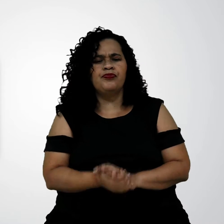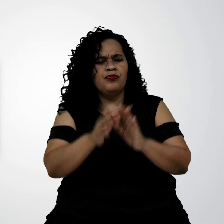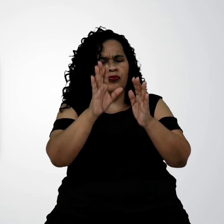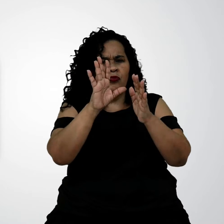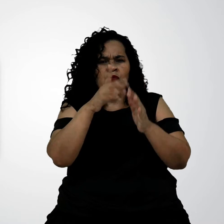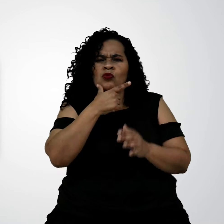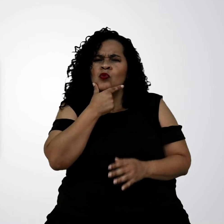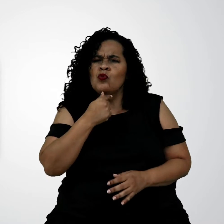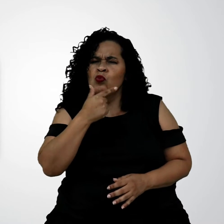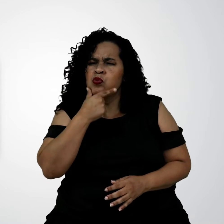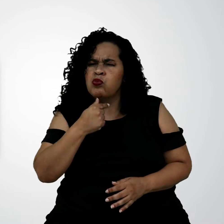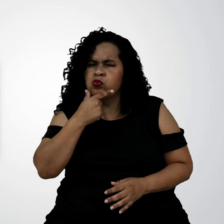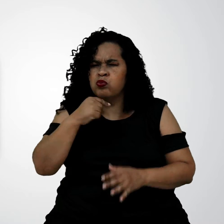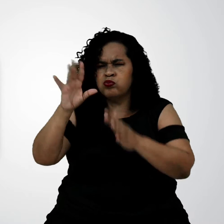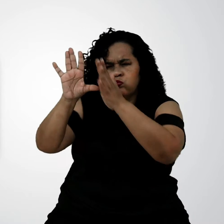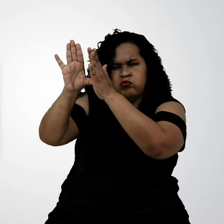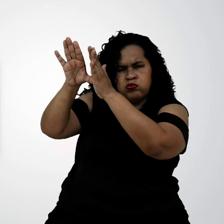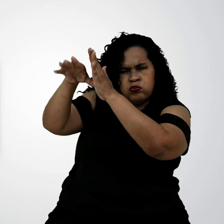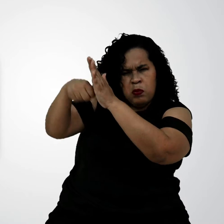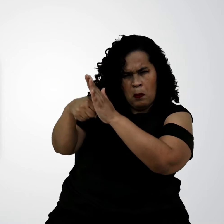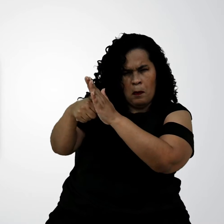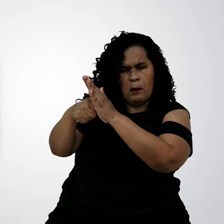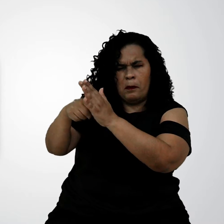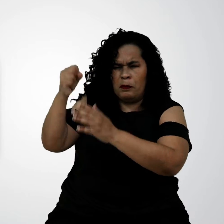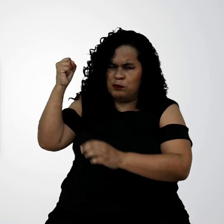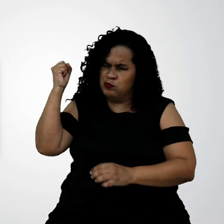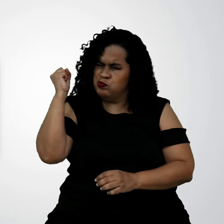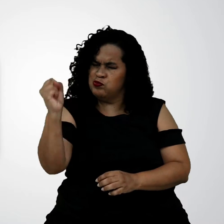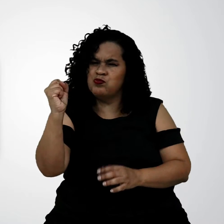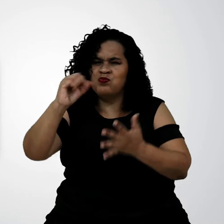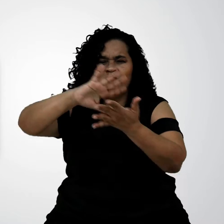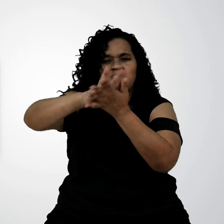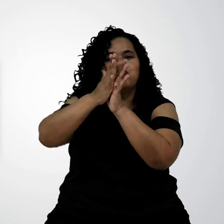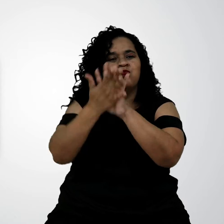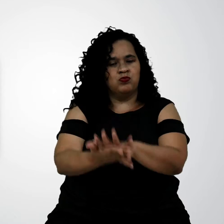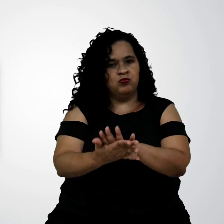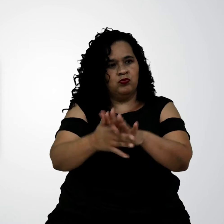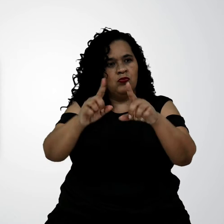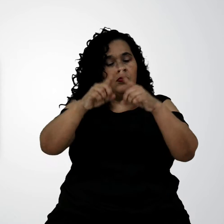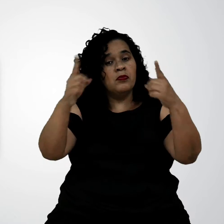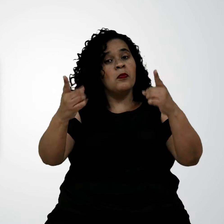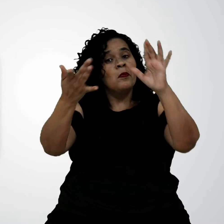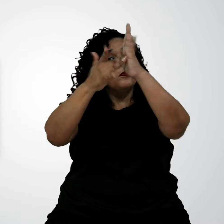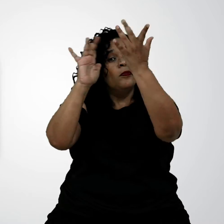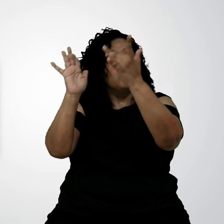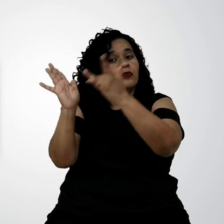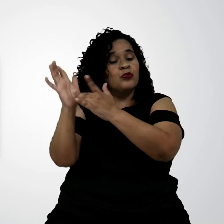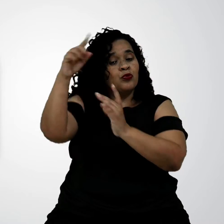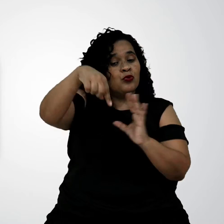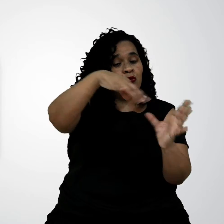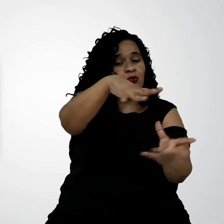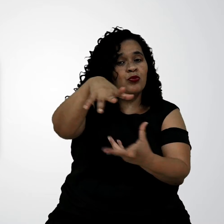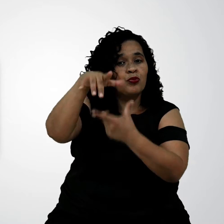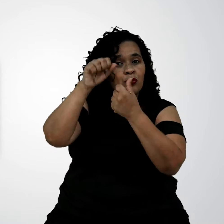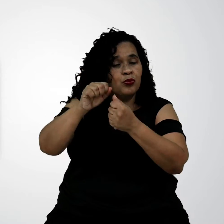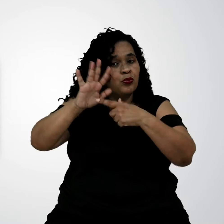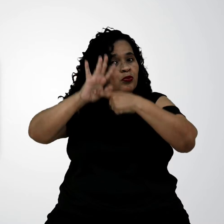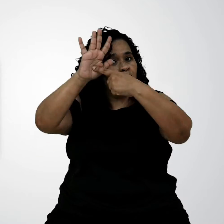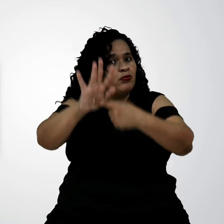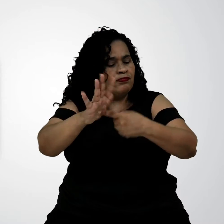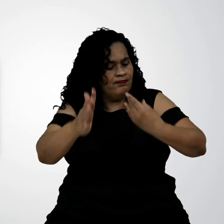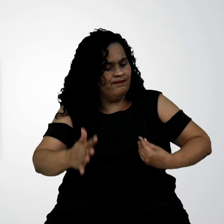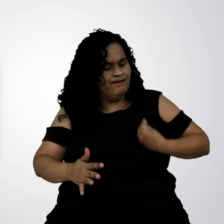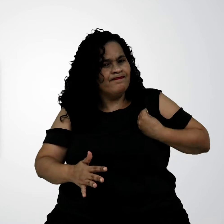para roubar, matar e destruir. Eu vim para que tenham vida e a tenham